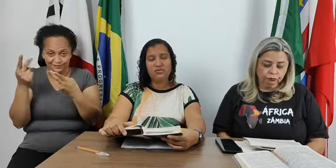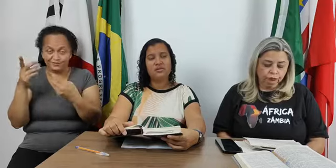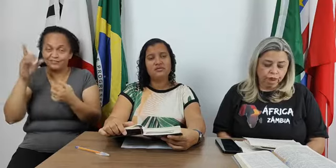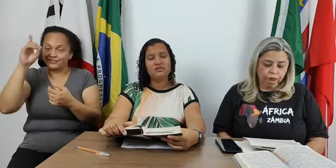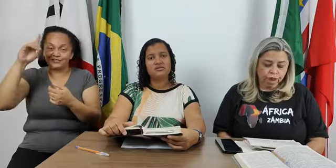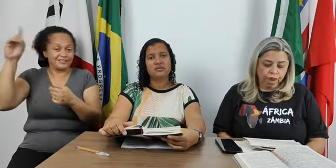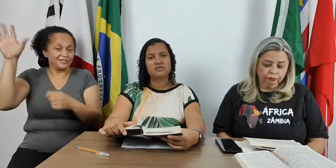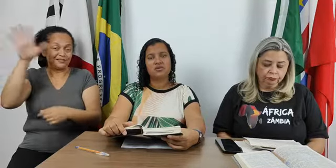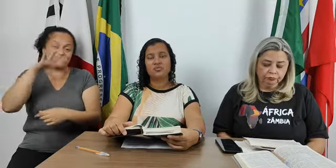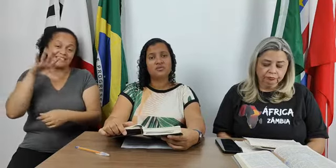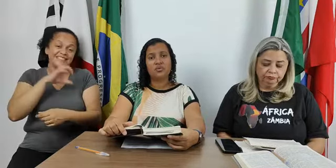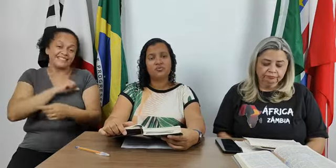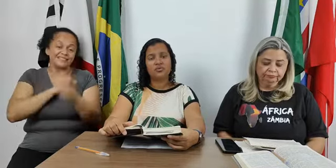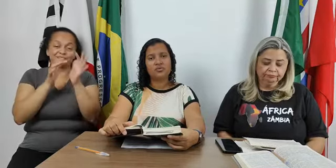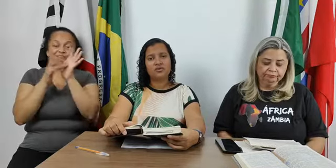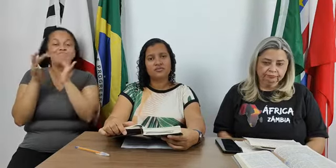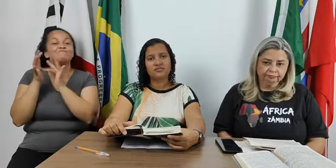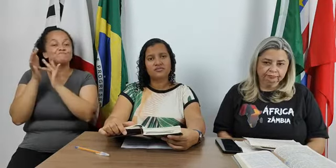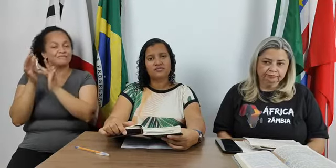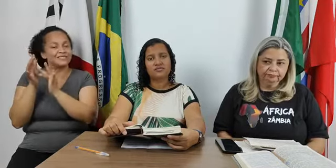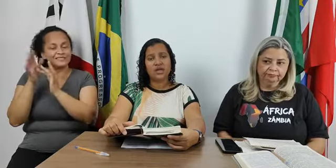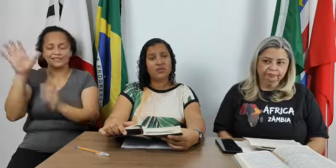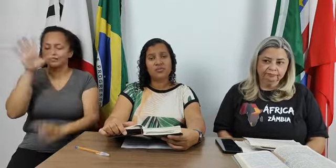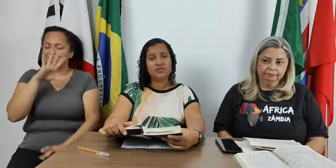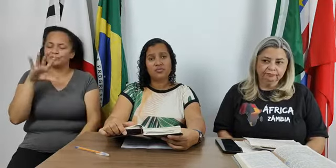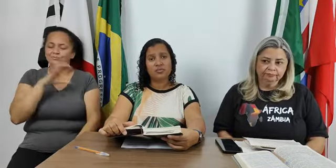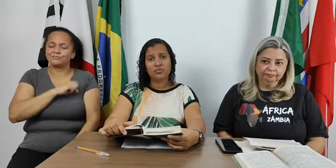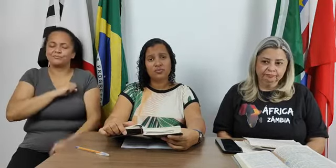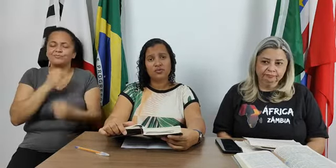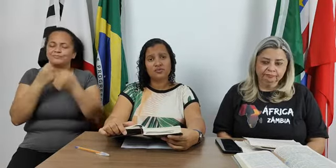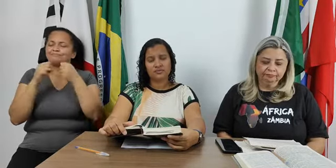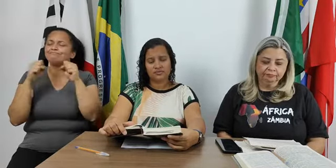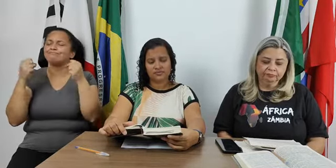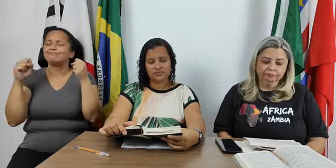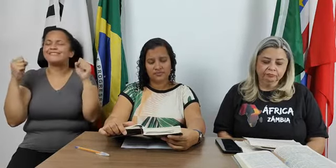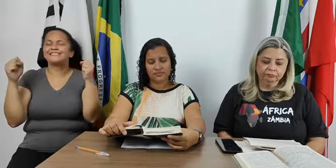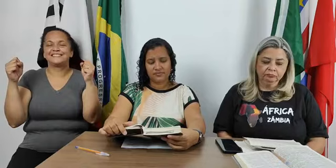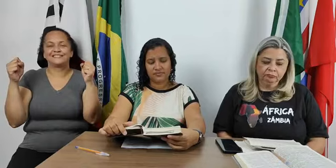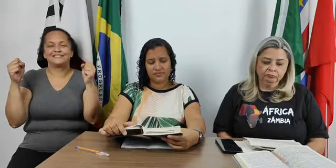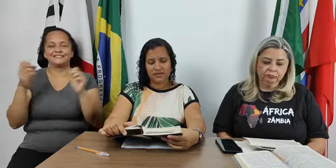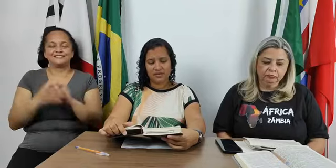quanto me amas. É o mesmo amor, é o mesmo amor.